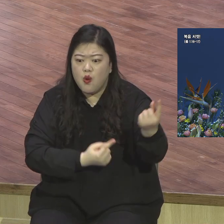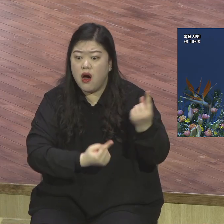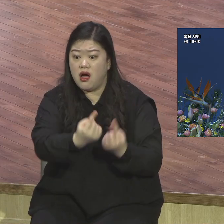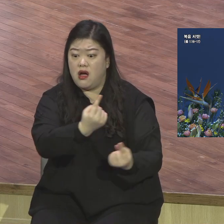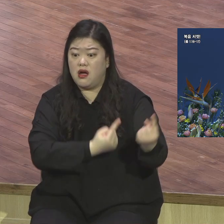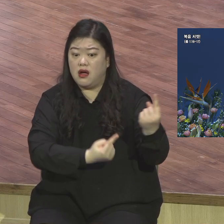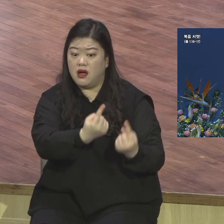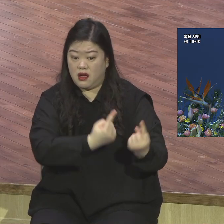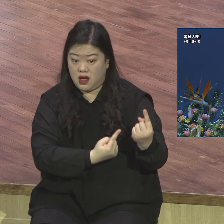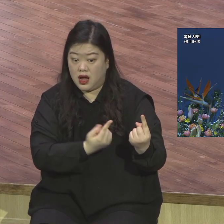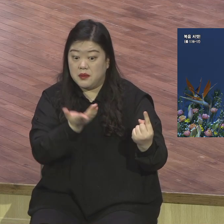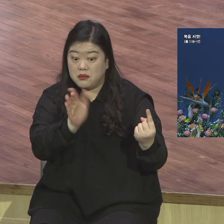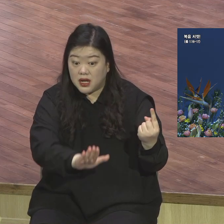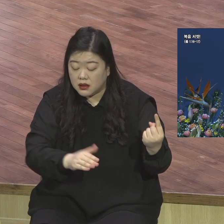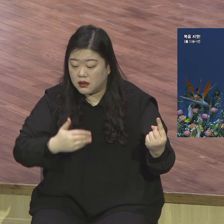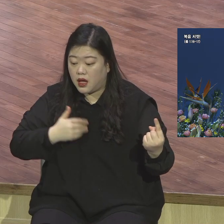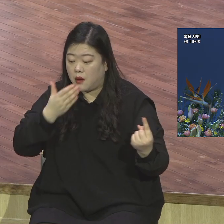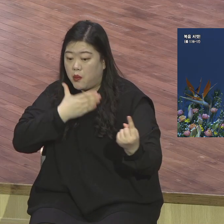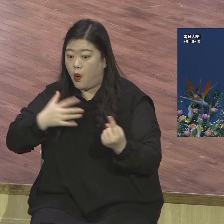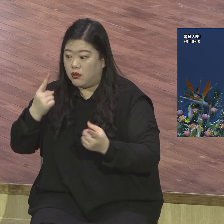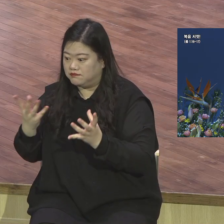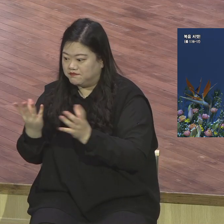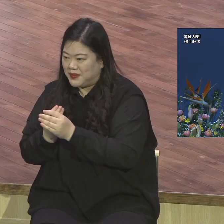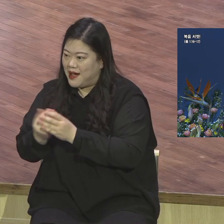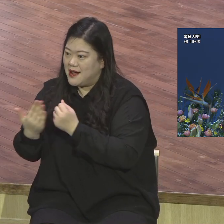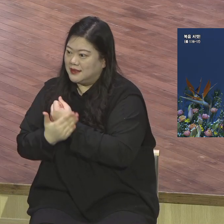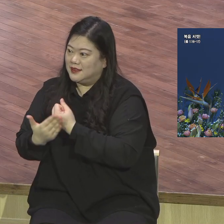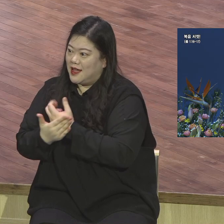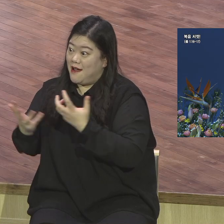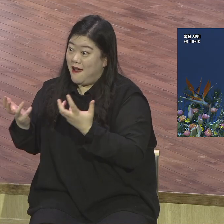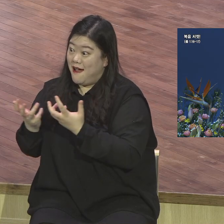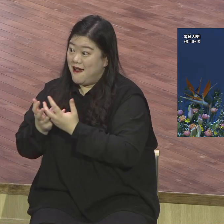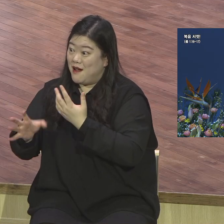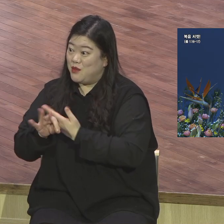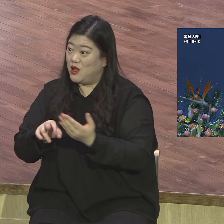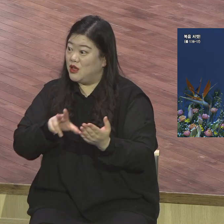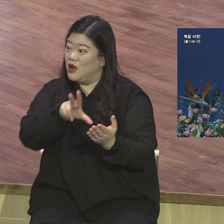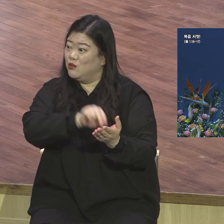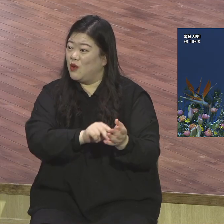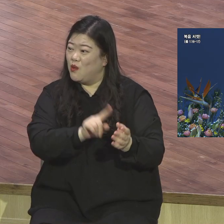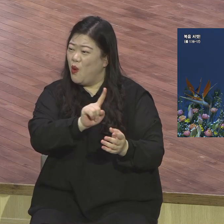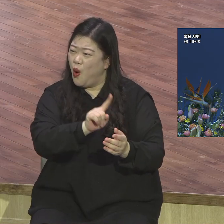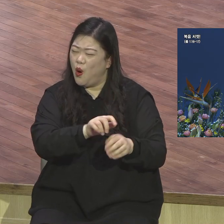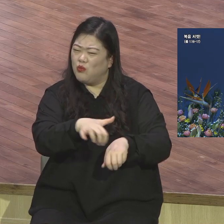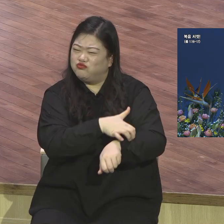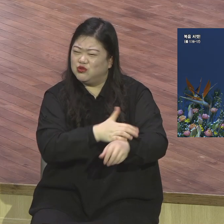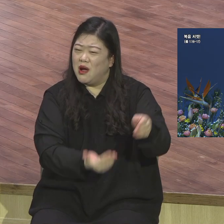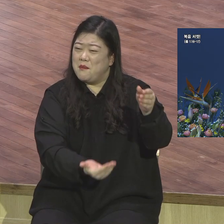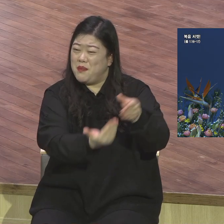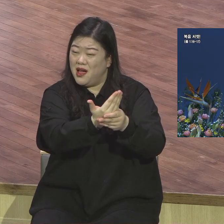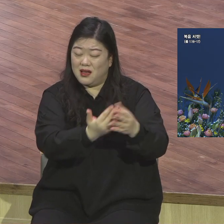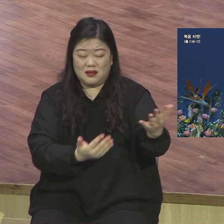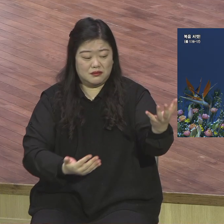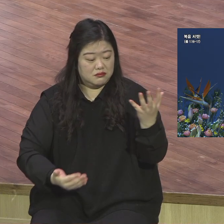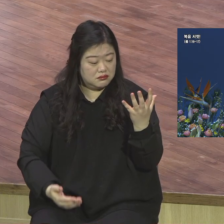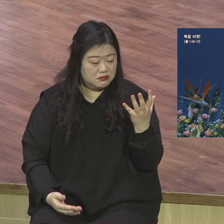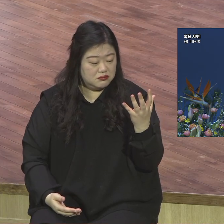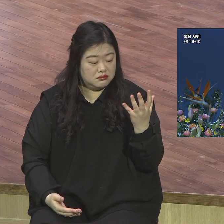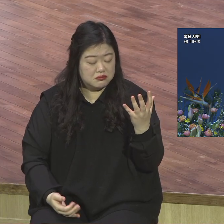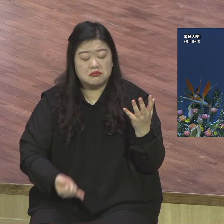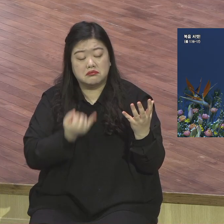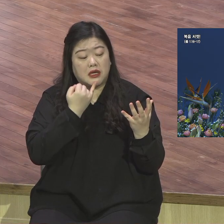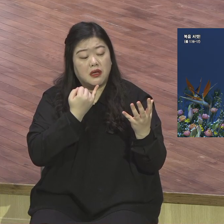되어 있다, 복음 서밋이 됐다, 아무 문제가 아니야. 문제가 아니라니까. 그 문제를 문제로 보는 게 그게